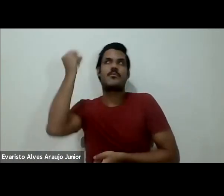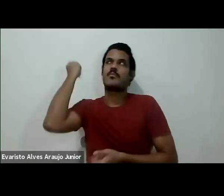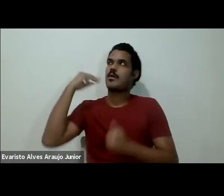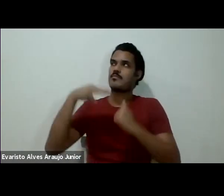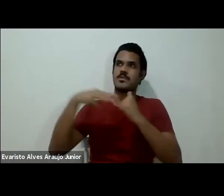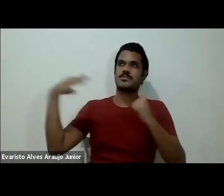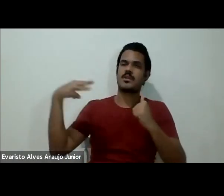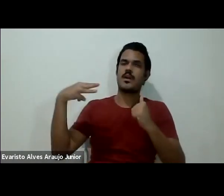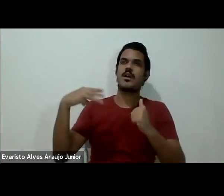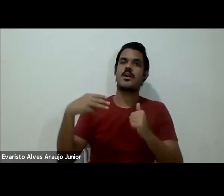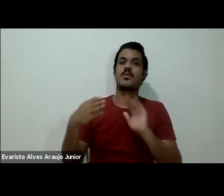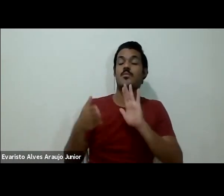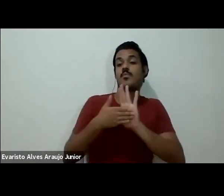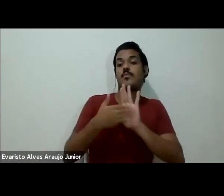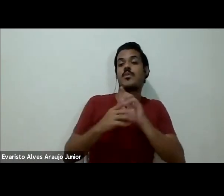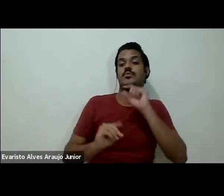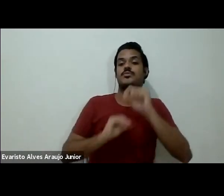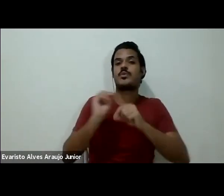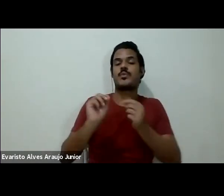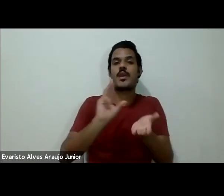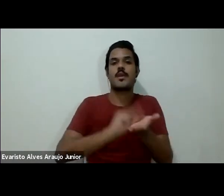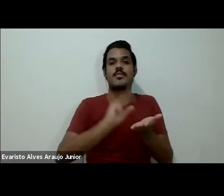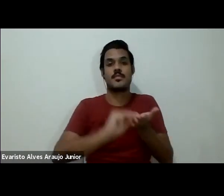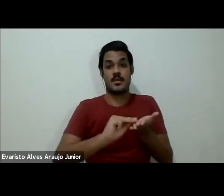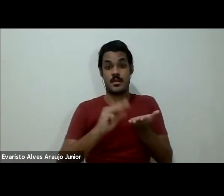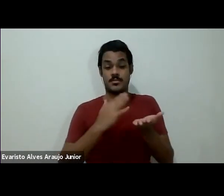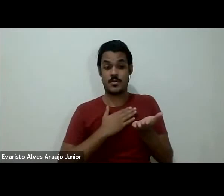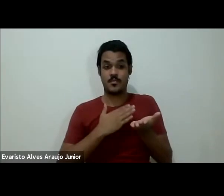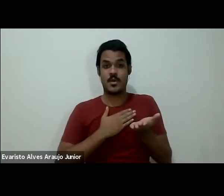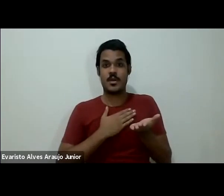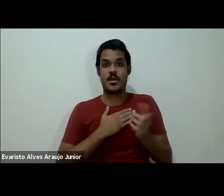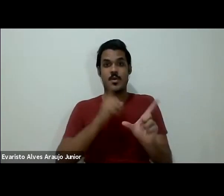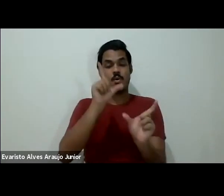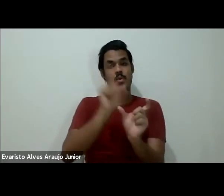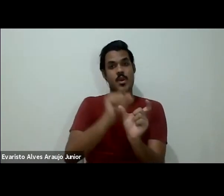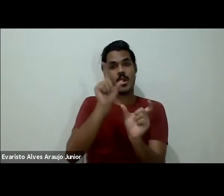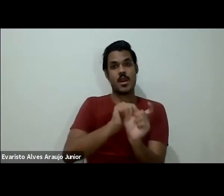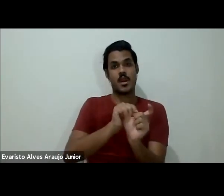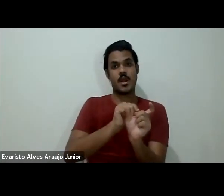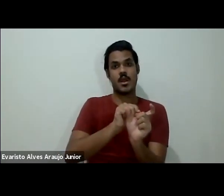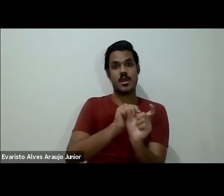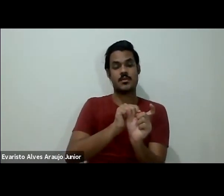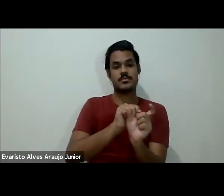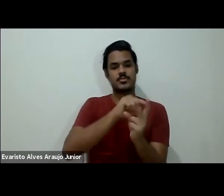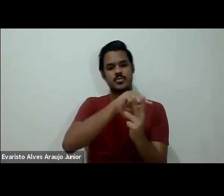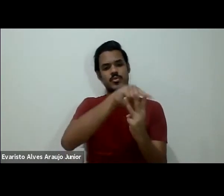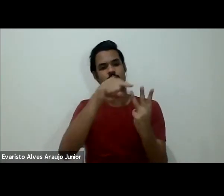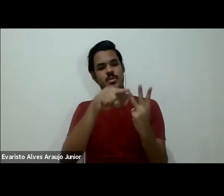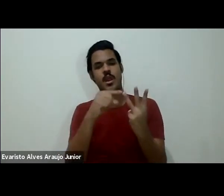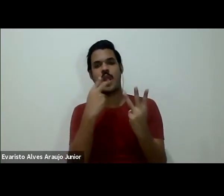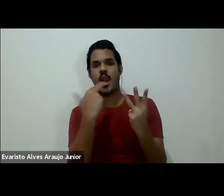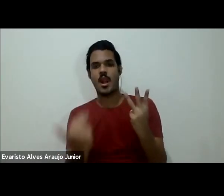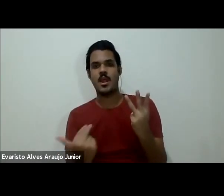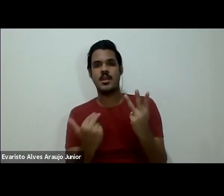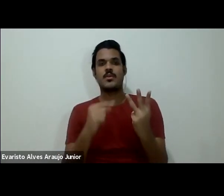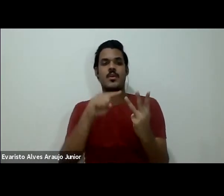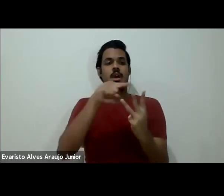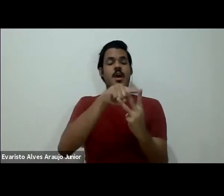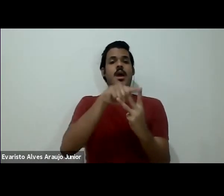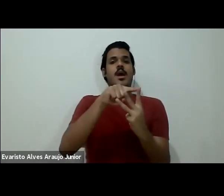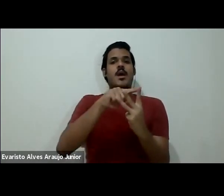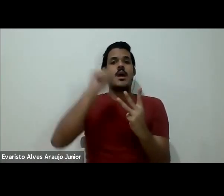eu propus como dissertação léxico trilingue da língua iorubá